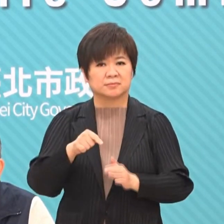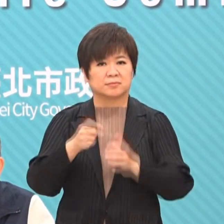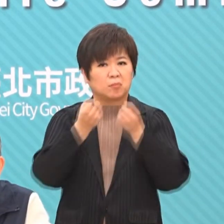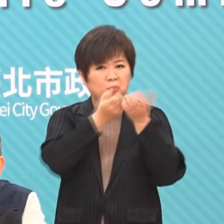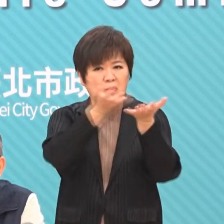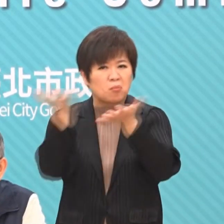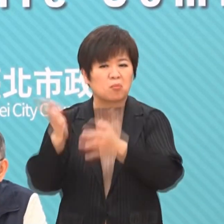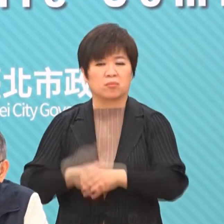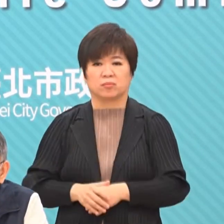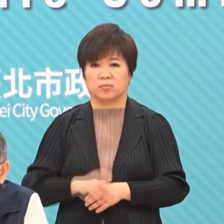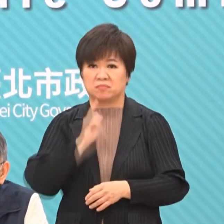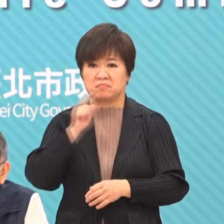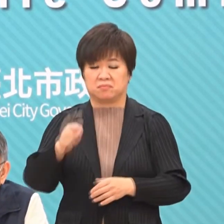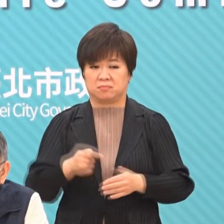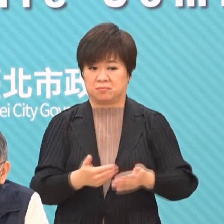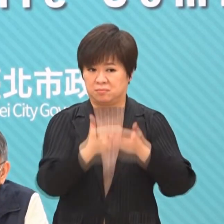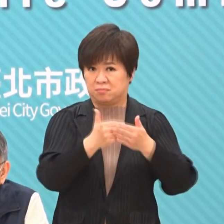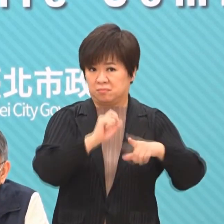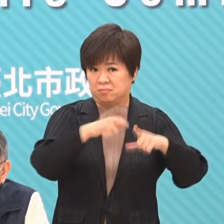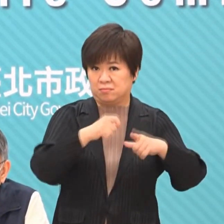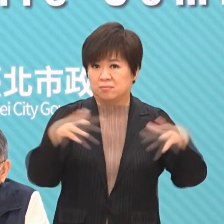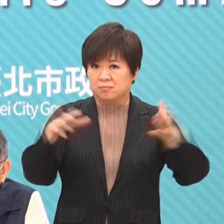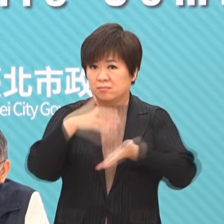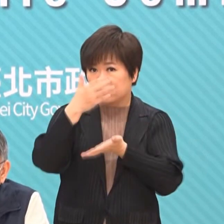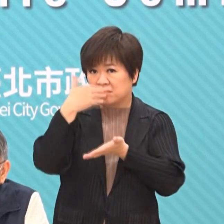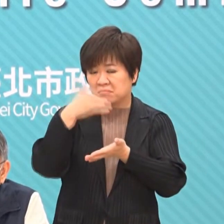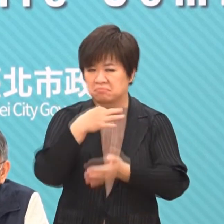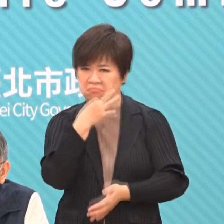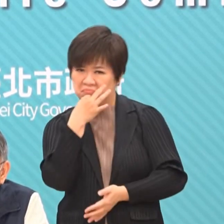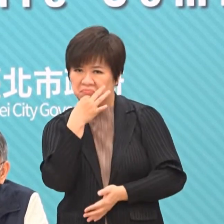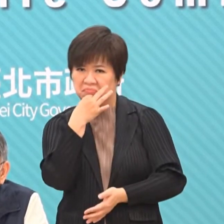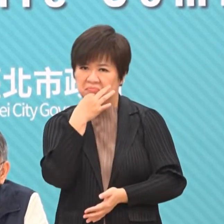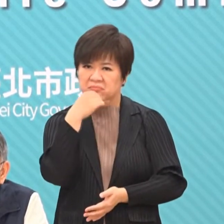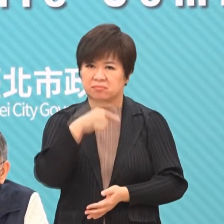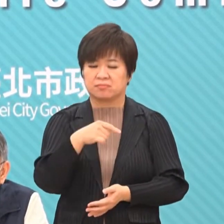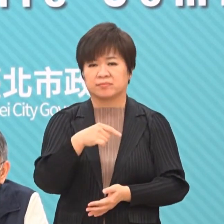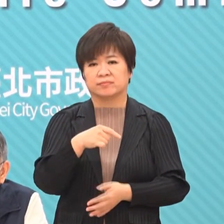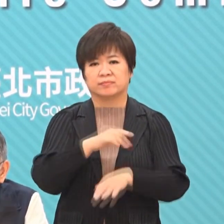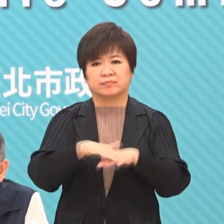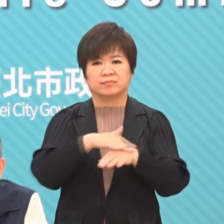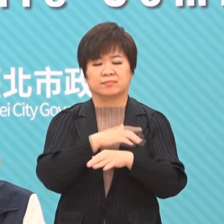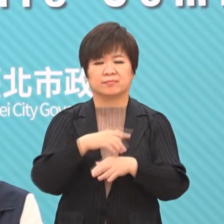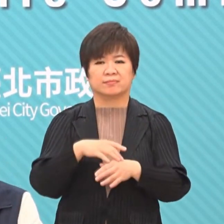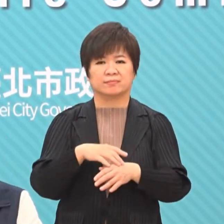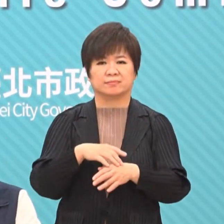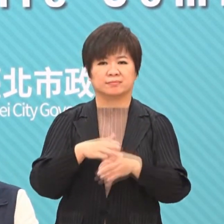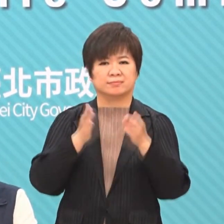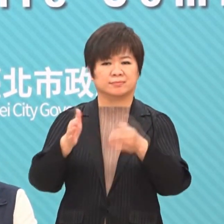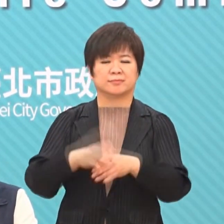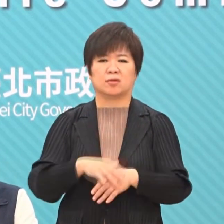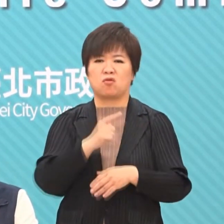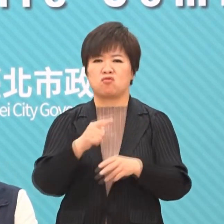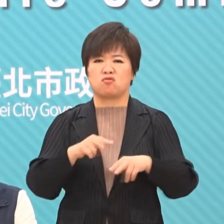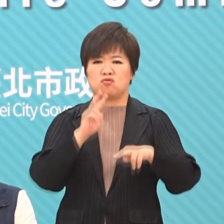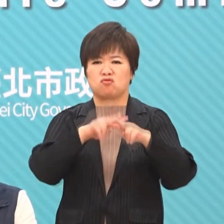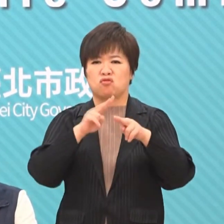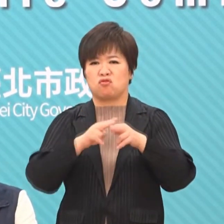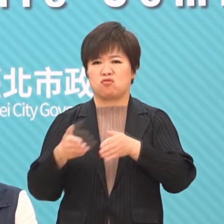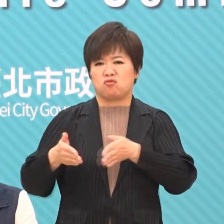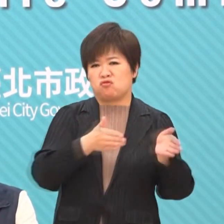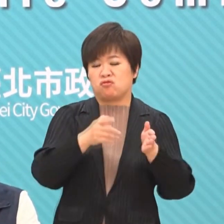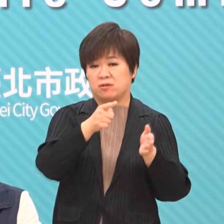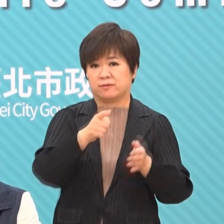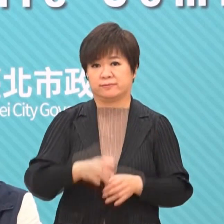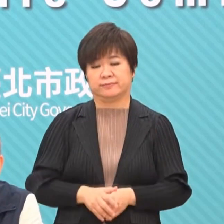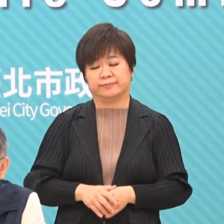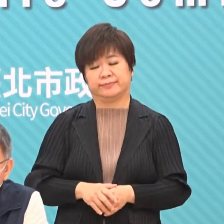您是跟陆气来用餐，那会不会担心说这一次操作又被抹红了呢？ 那，长期以来抹红